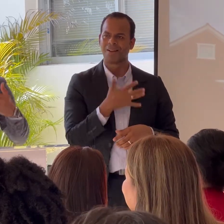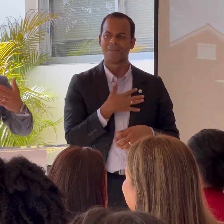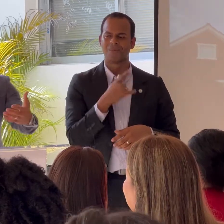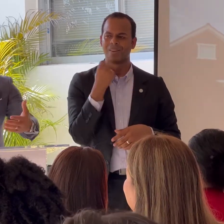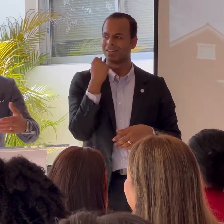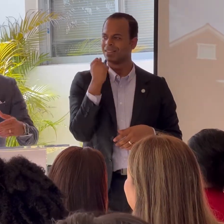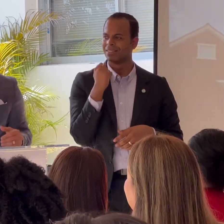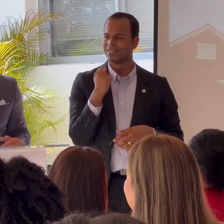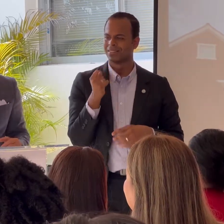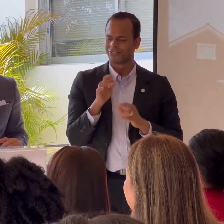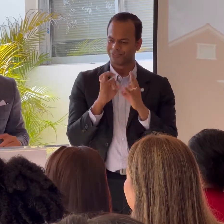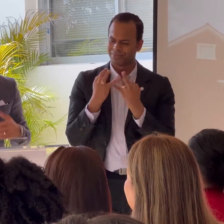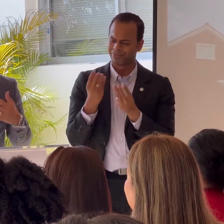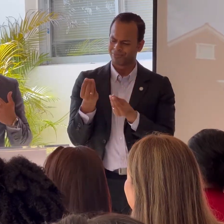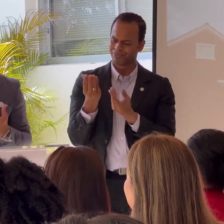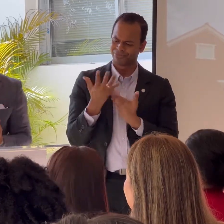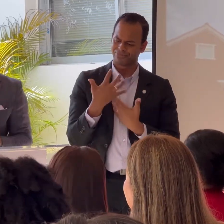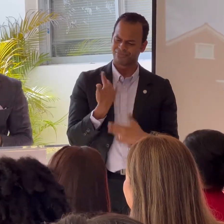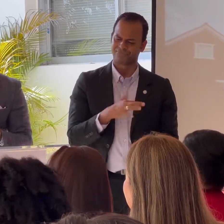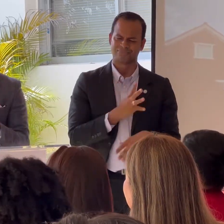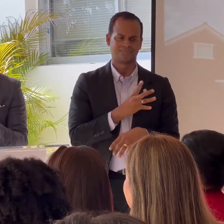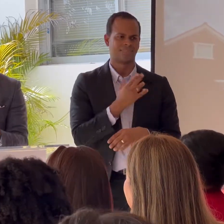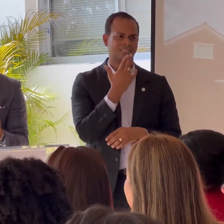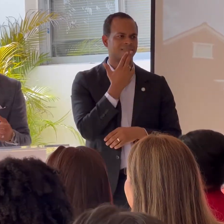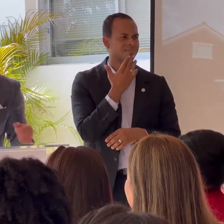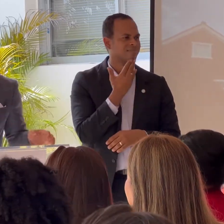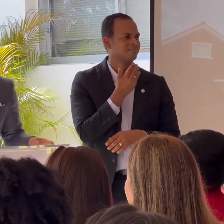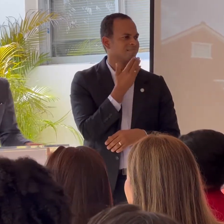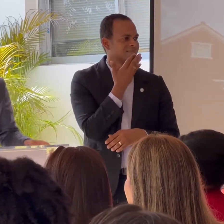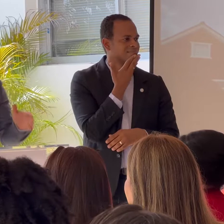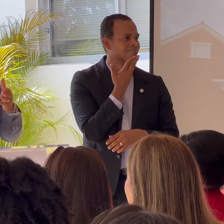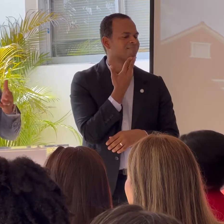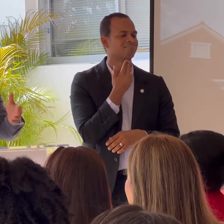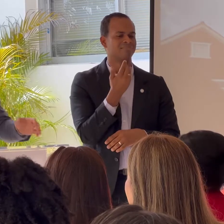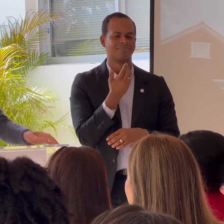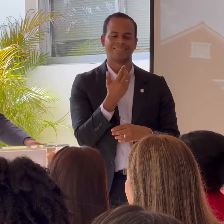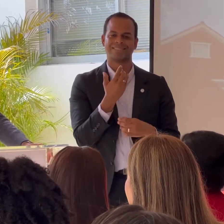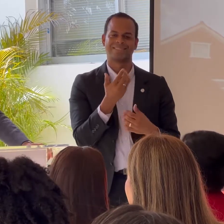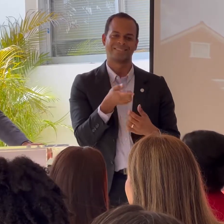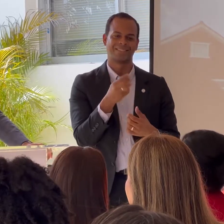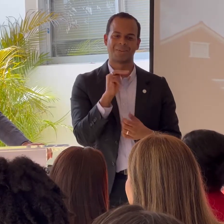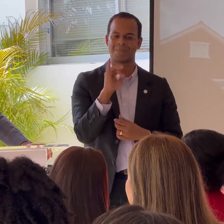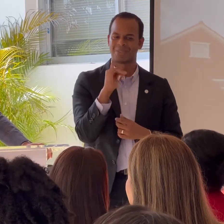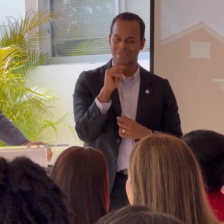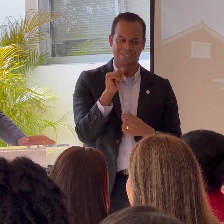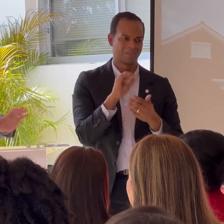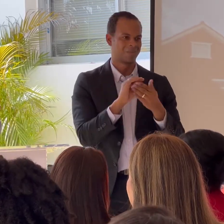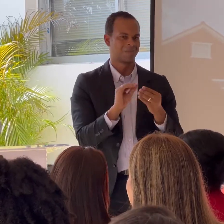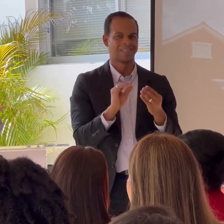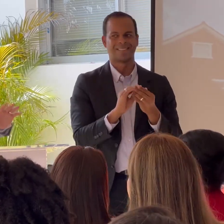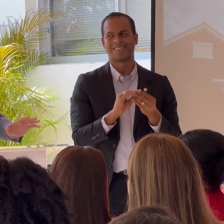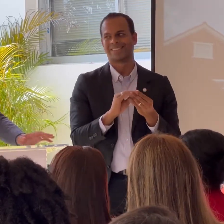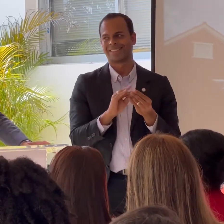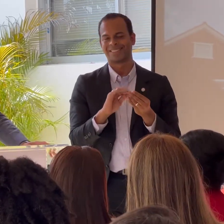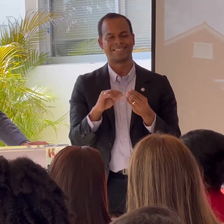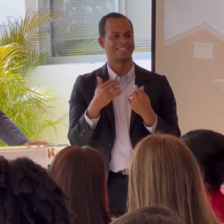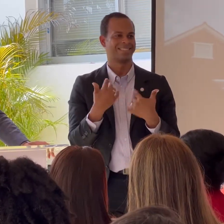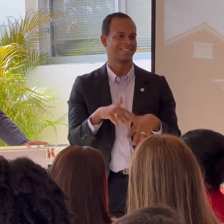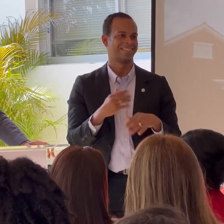me hablaba, y de la manera tan dulce y tan tierna que logra hacerlo doña Manola, yo creo que ya ella por